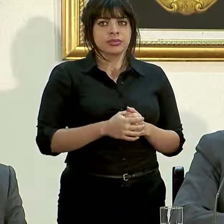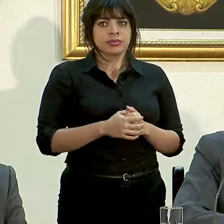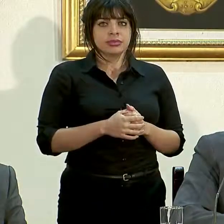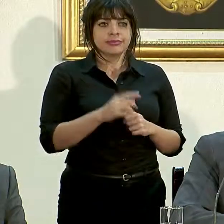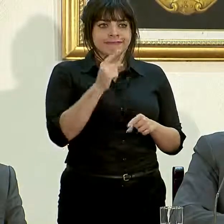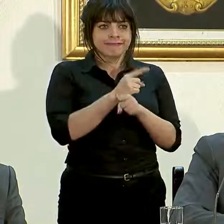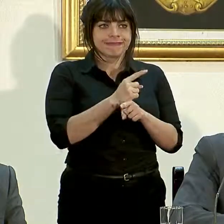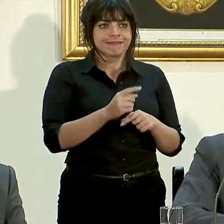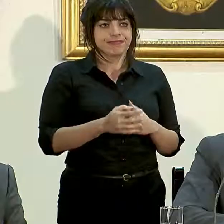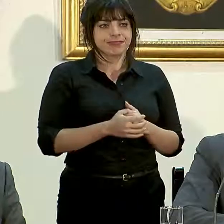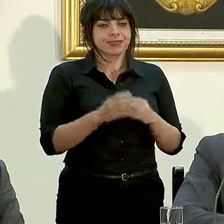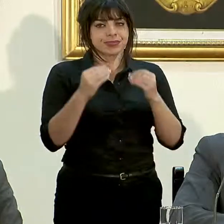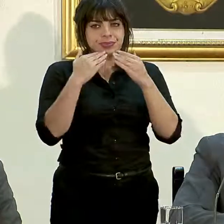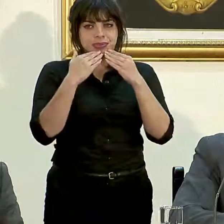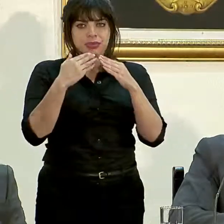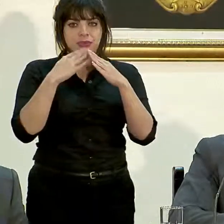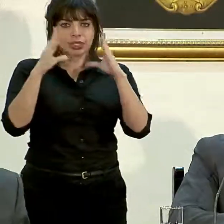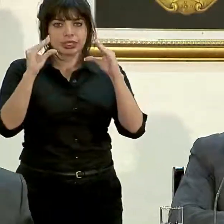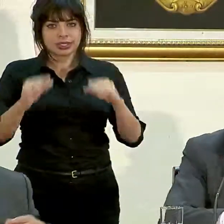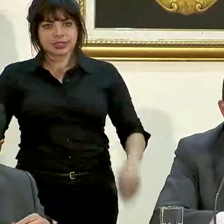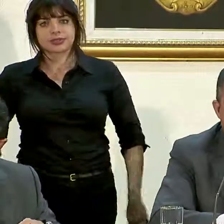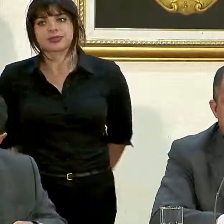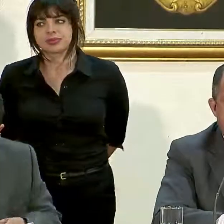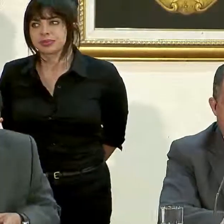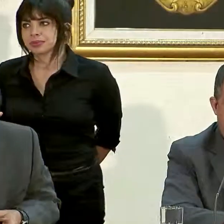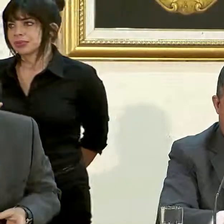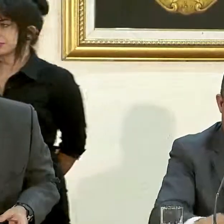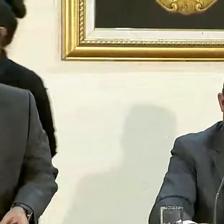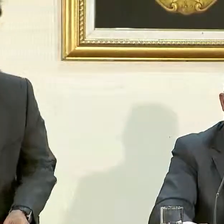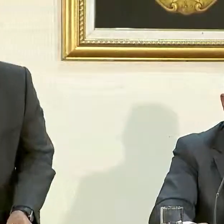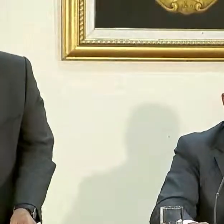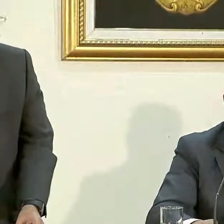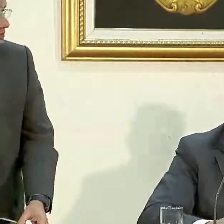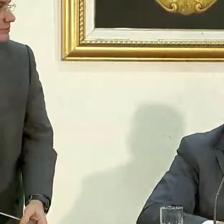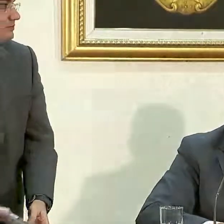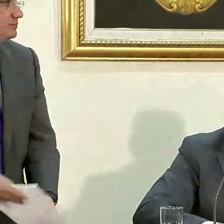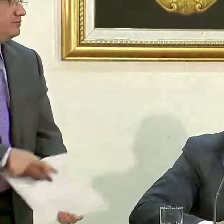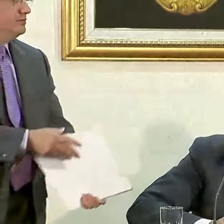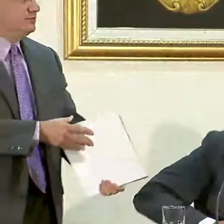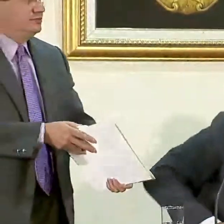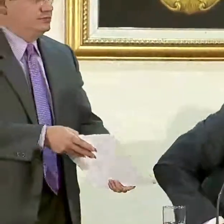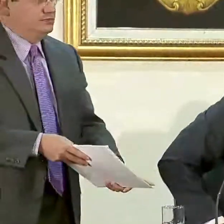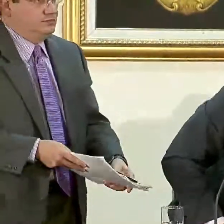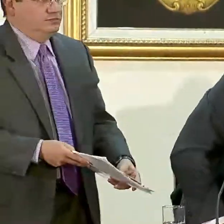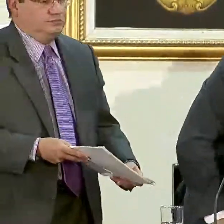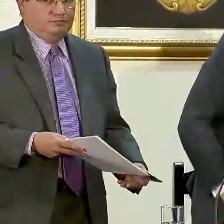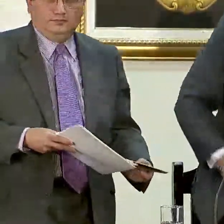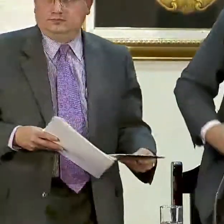pertinente. Gracias, muy buenas tardes. Muchas gracias, muy buenas tardes. Ministro de la Presidencia, por si tiene alguna pregunta.